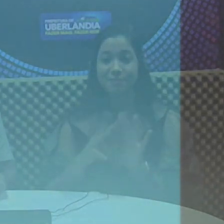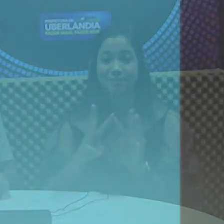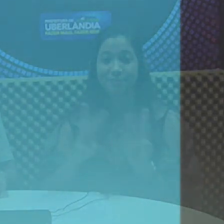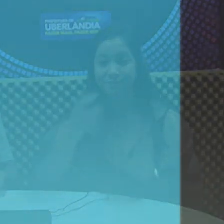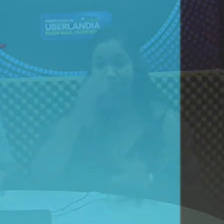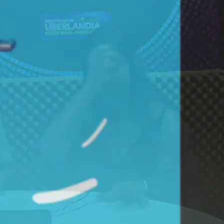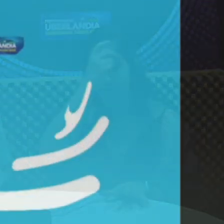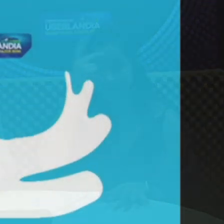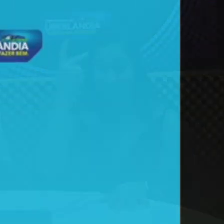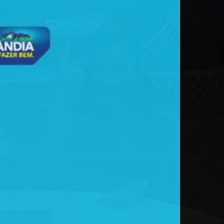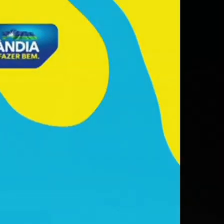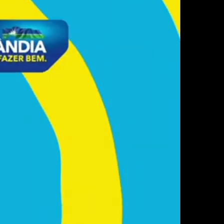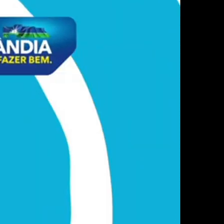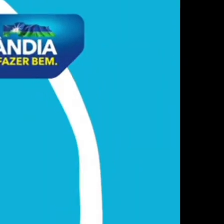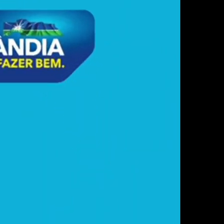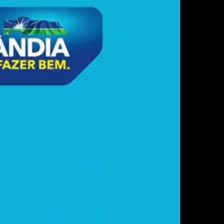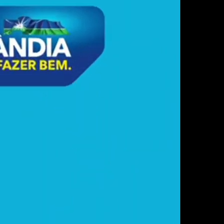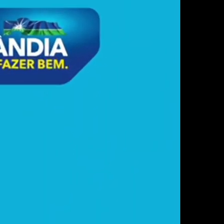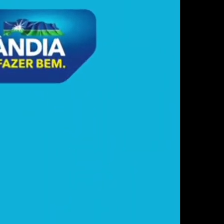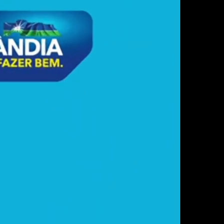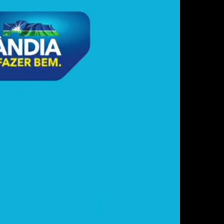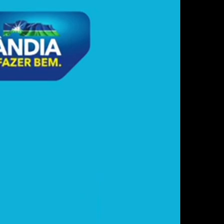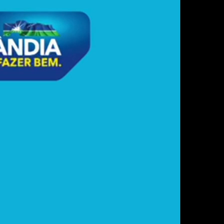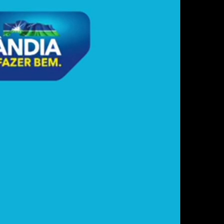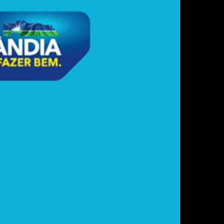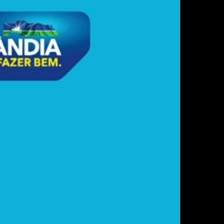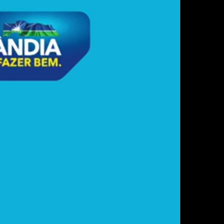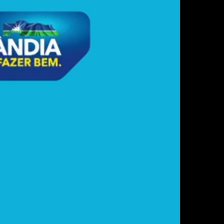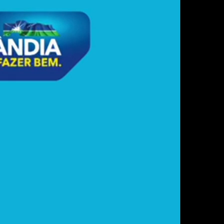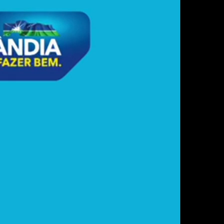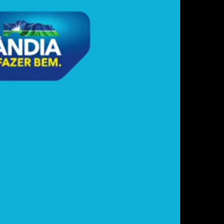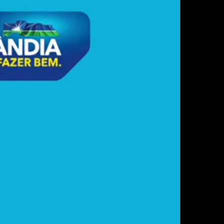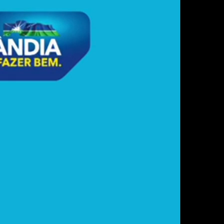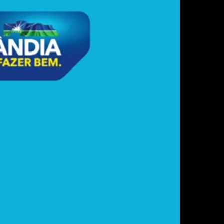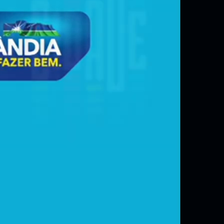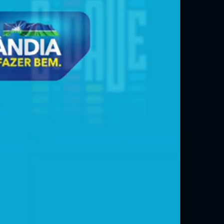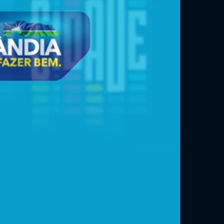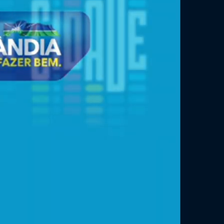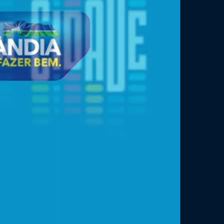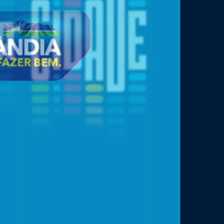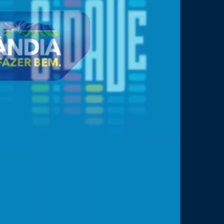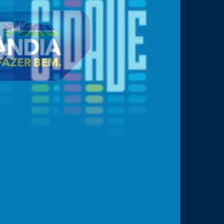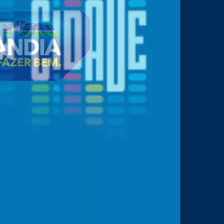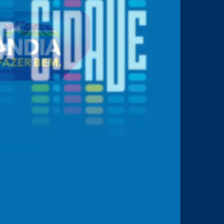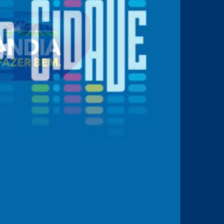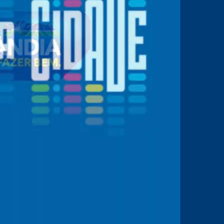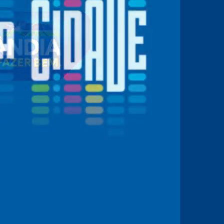Continue conosco no portal da Prefeitura e nas redes sociais.